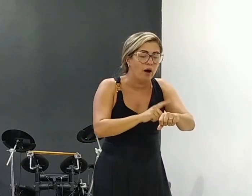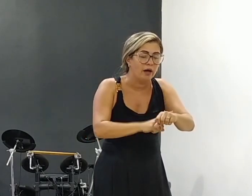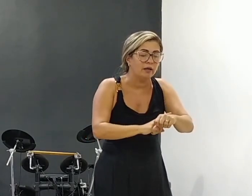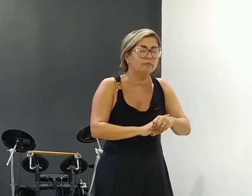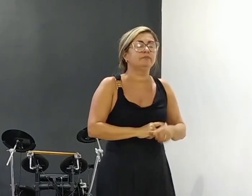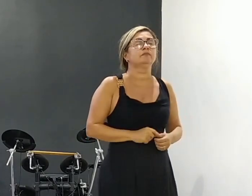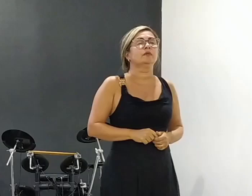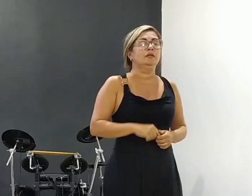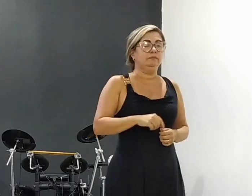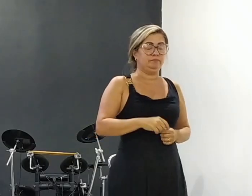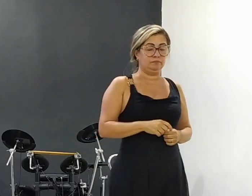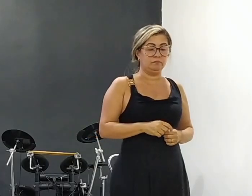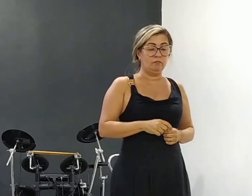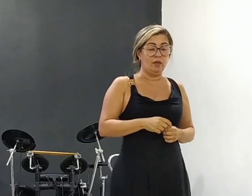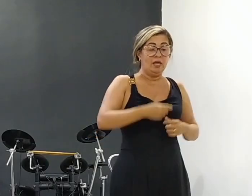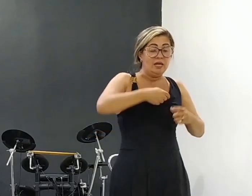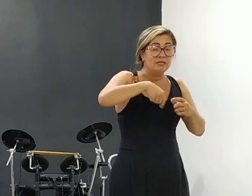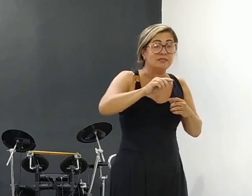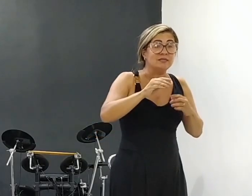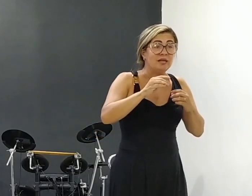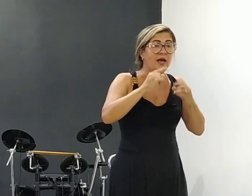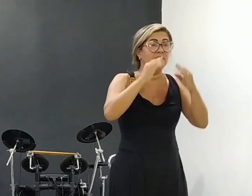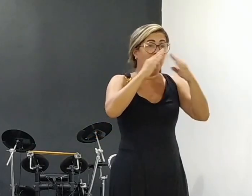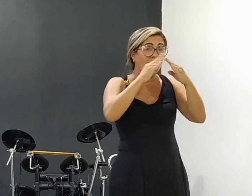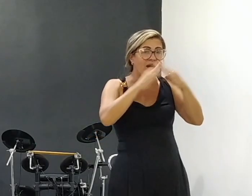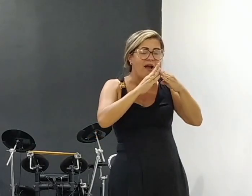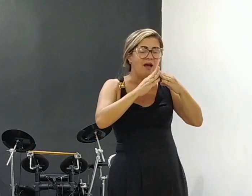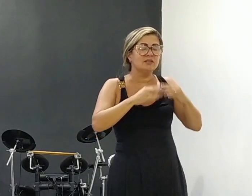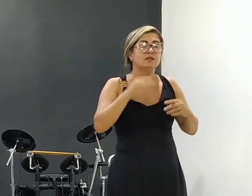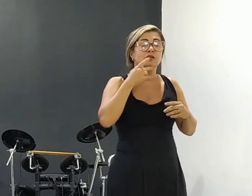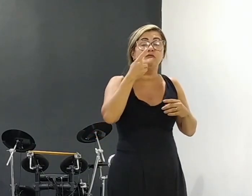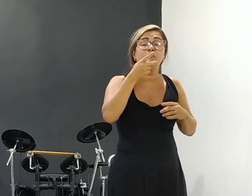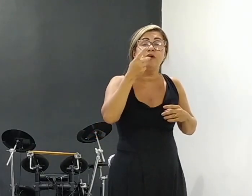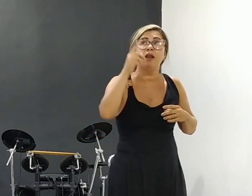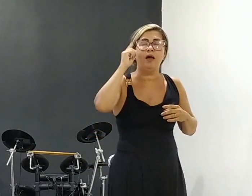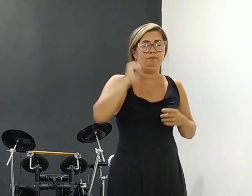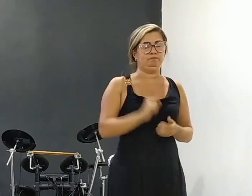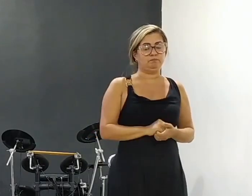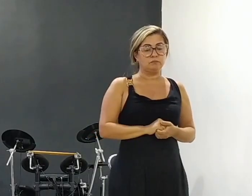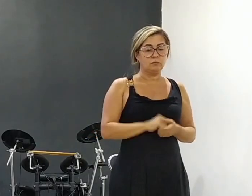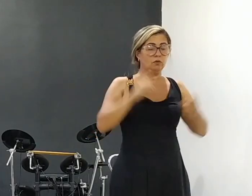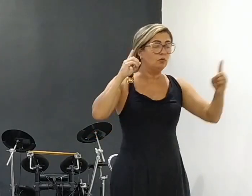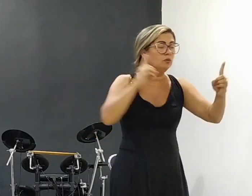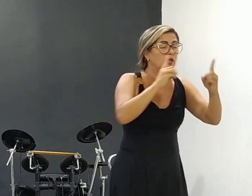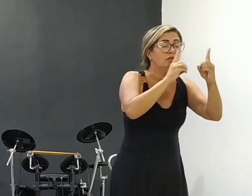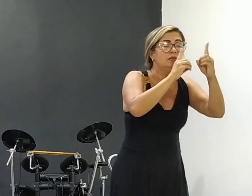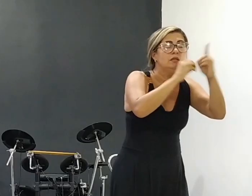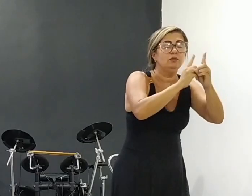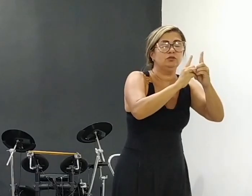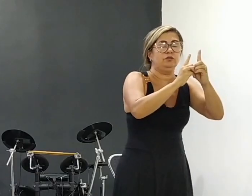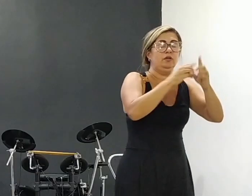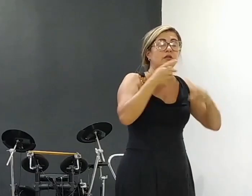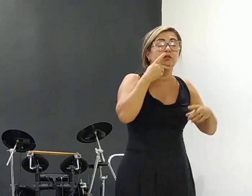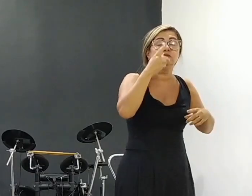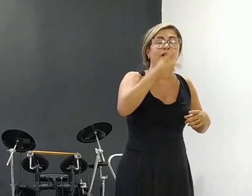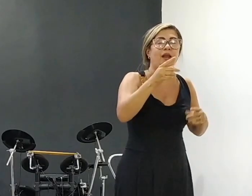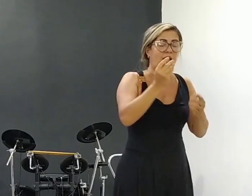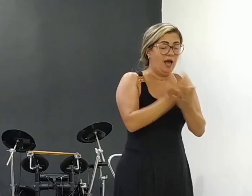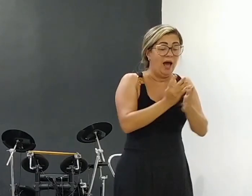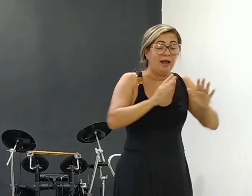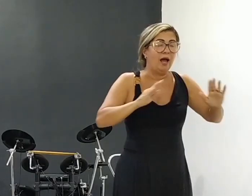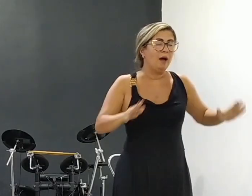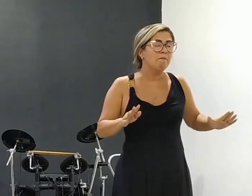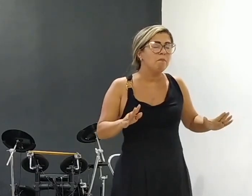tua vez, sai da caverna que eu vou falar contigo. A hora que Deus te encontrar, a hora que Deus falar: acabou